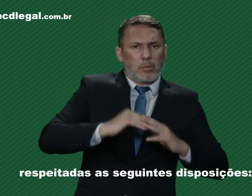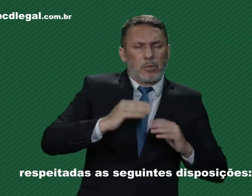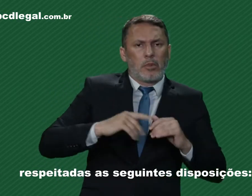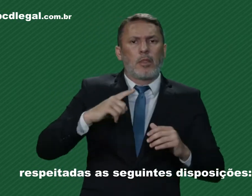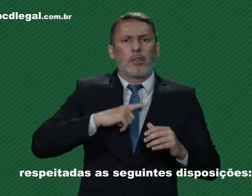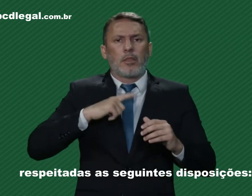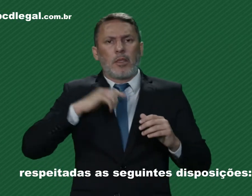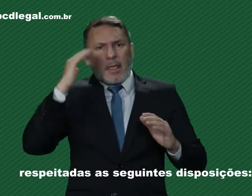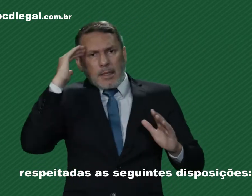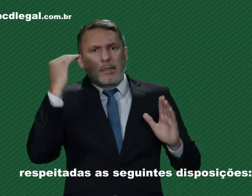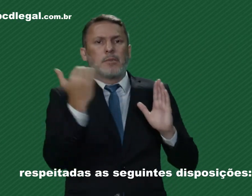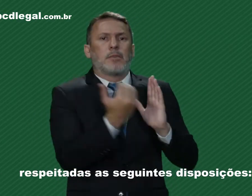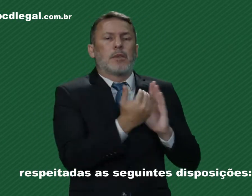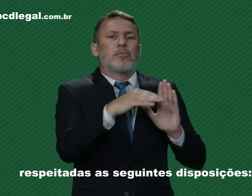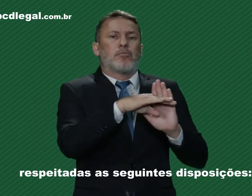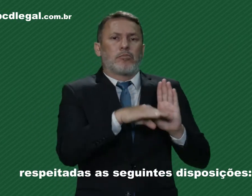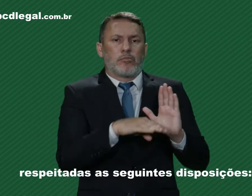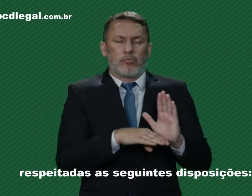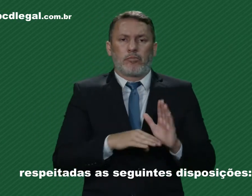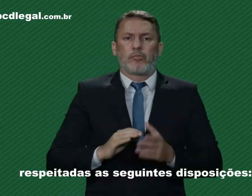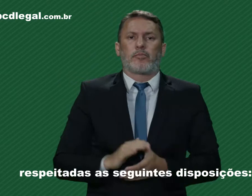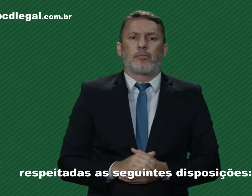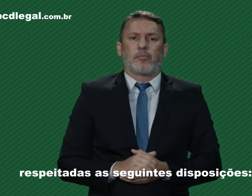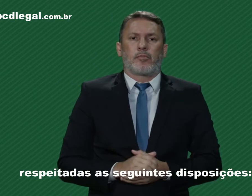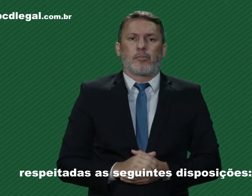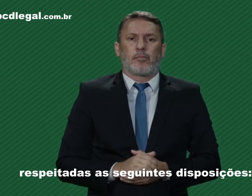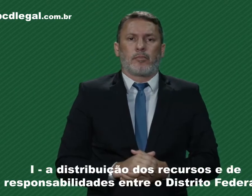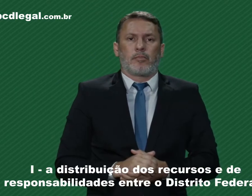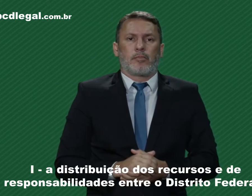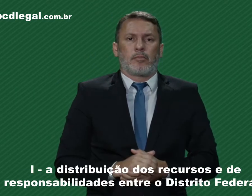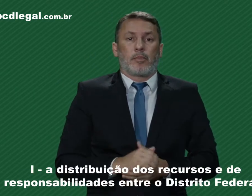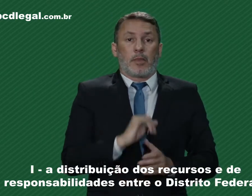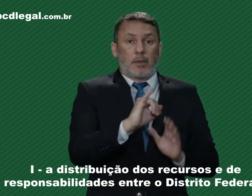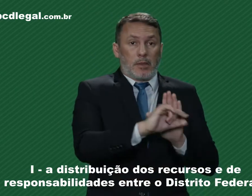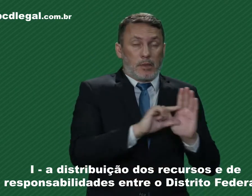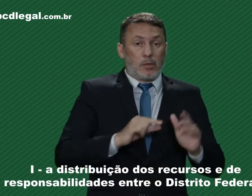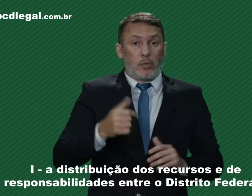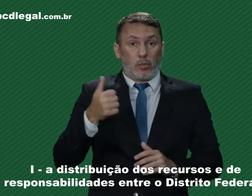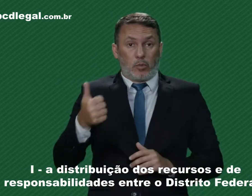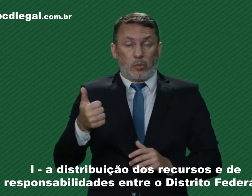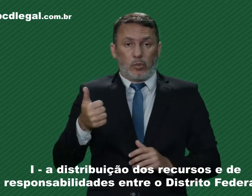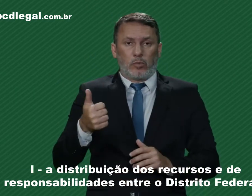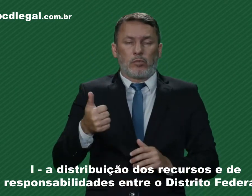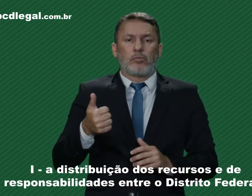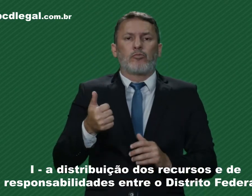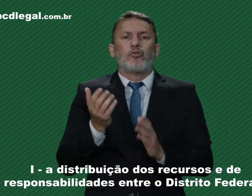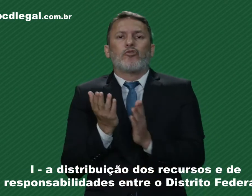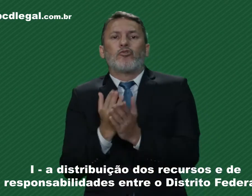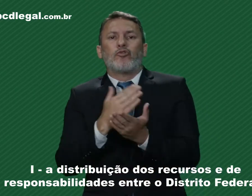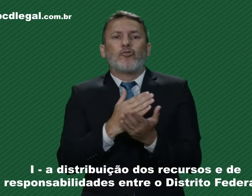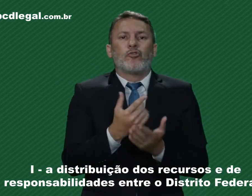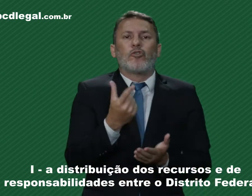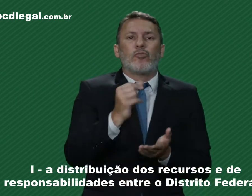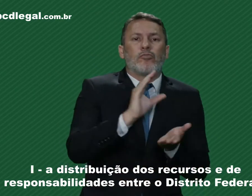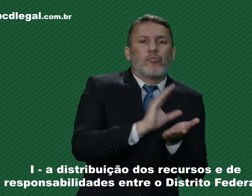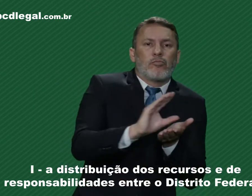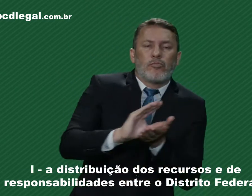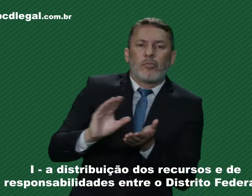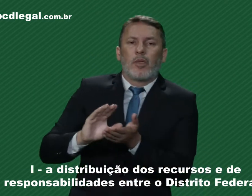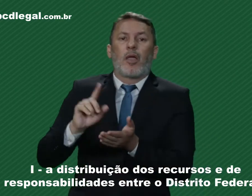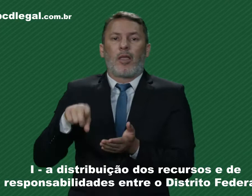respeitadas as seguintes disposições. Inciso 1. A distribuição dos recursos e